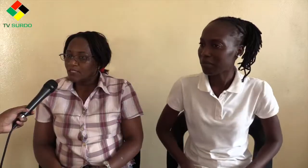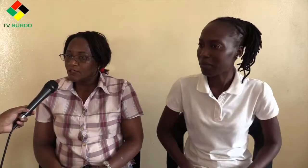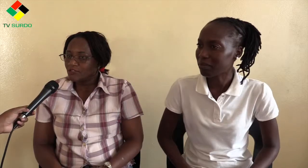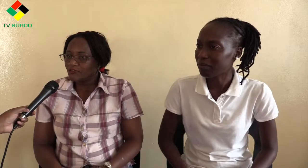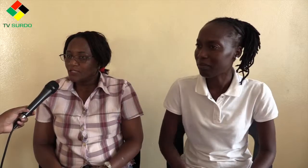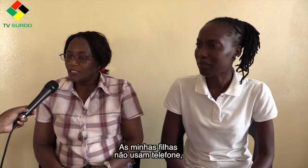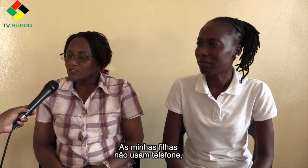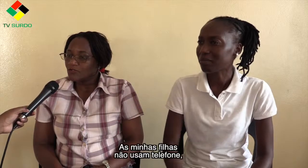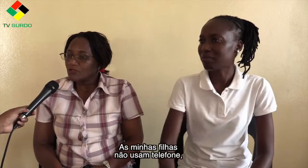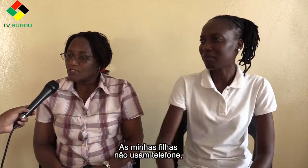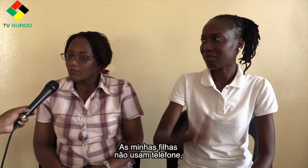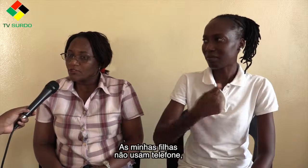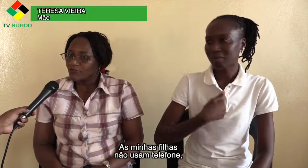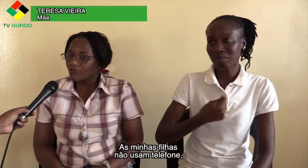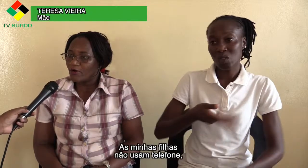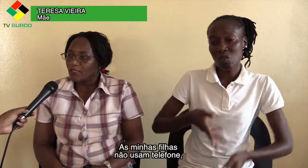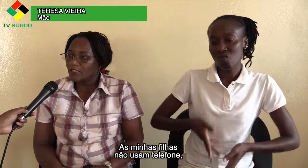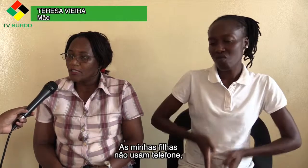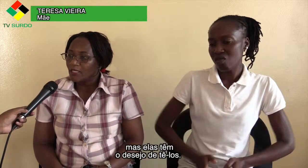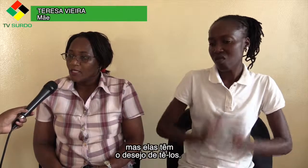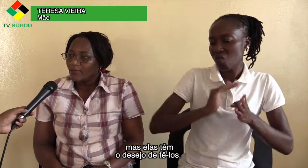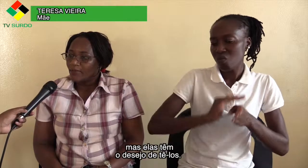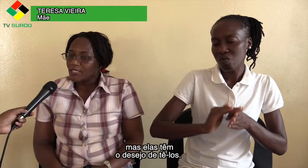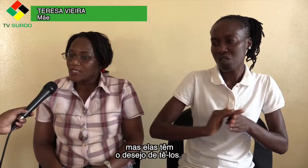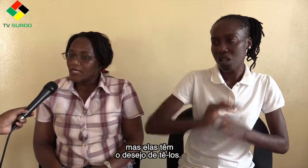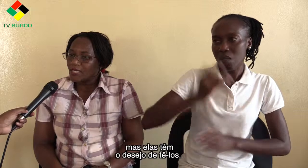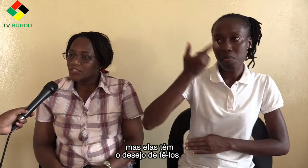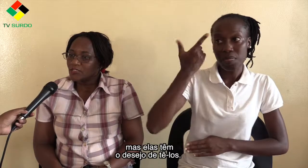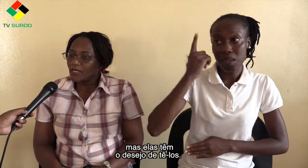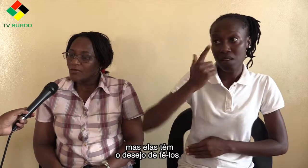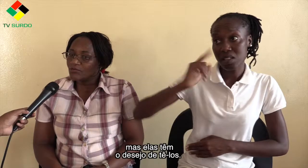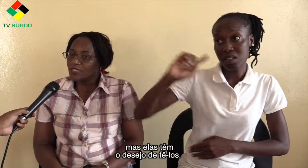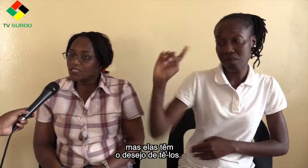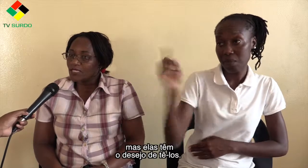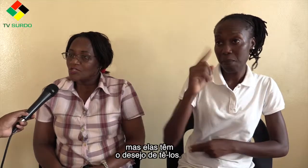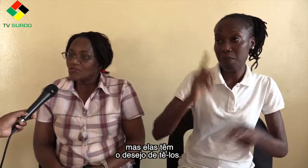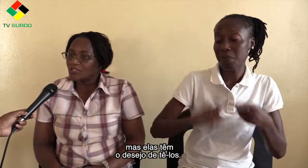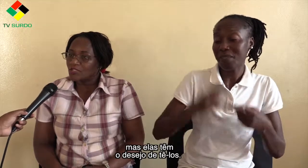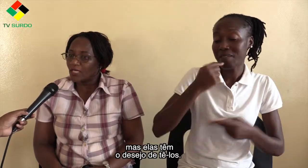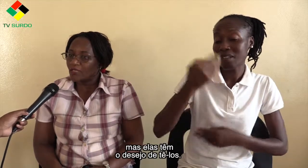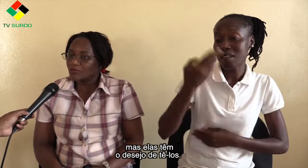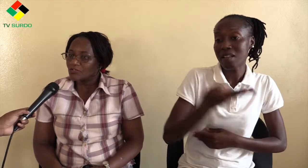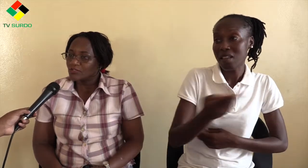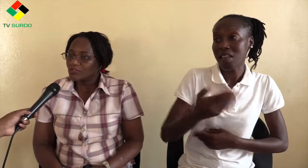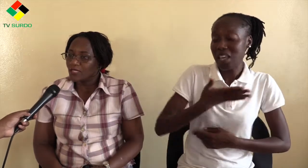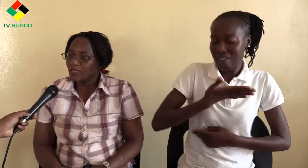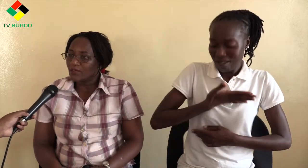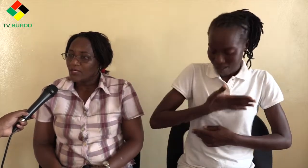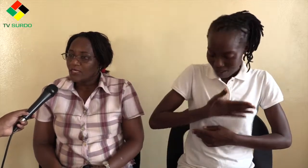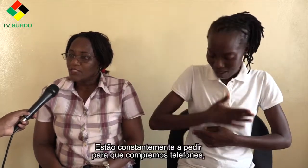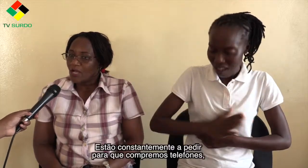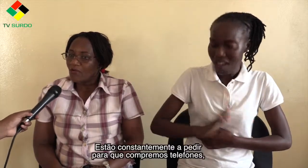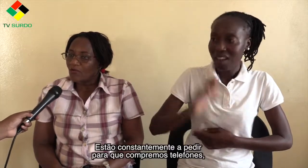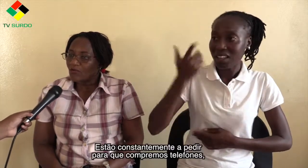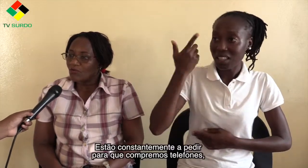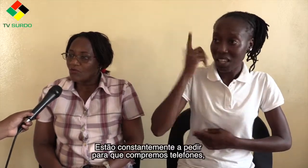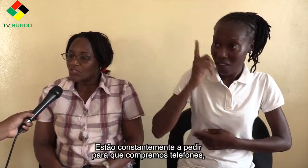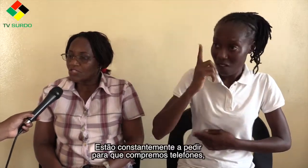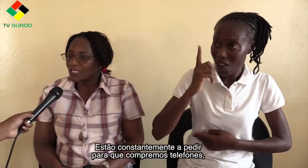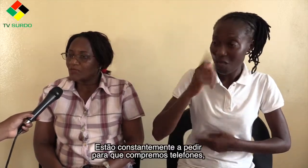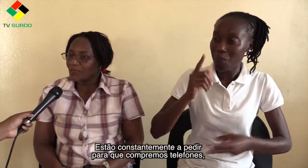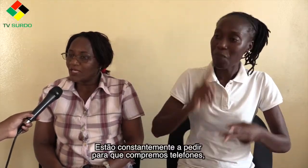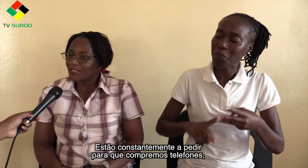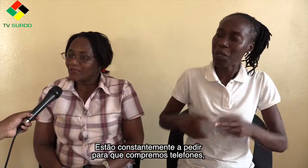Minhas filhas não usam telefone, mas elas têm o desejo de tê-los, não é? Estão